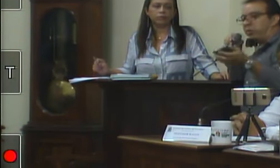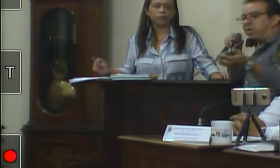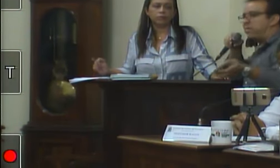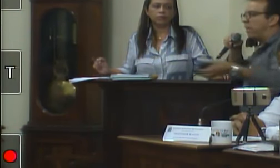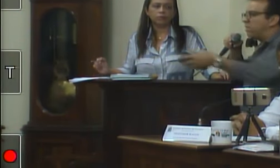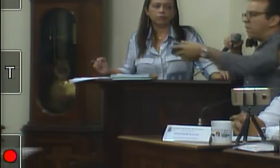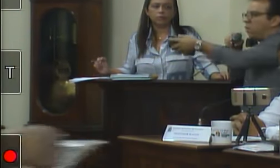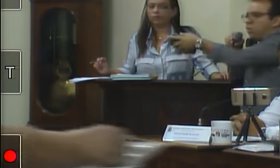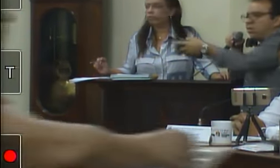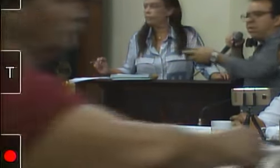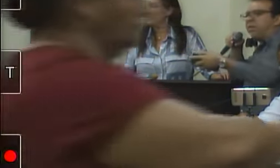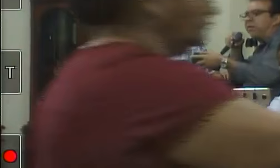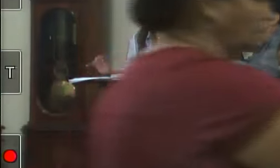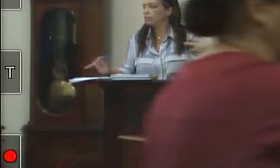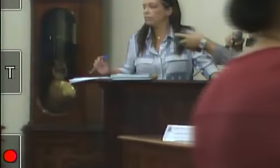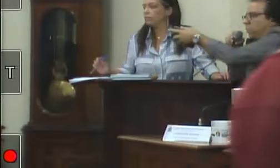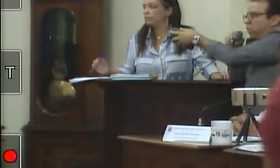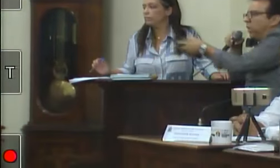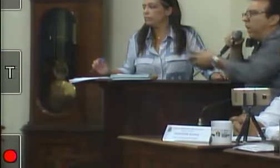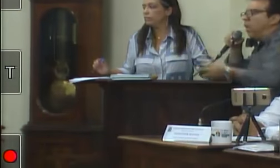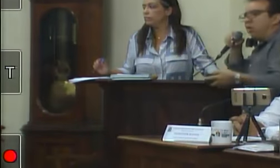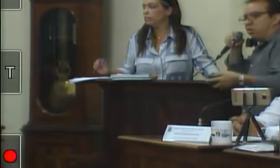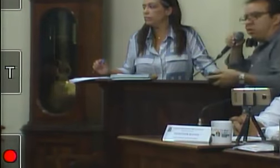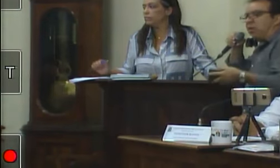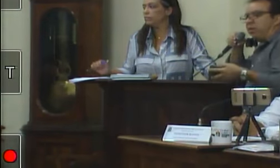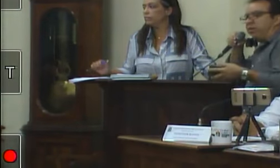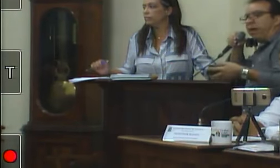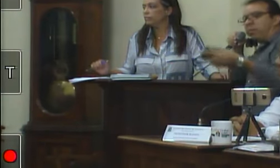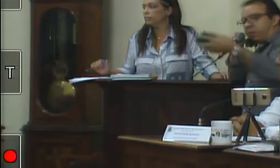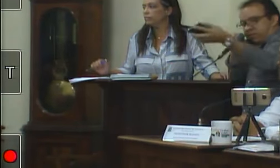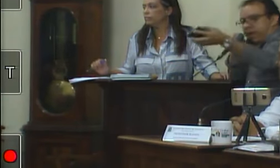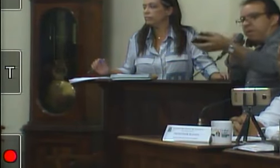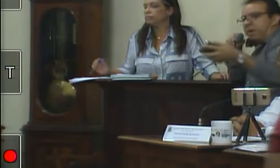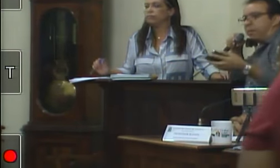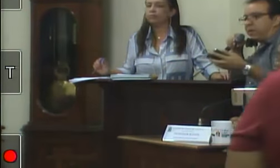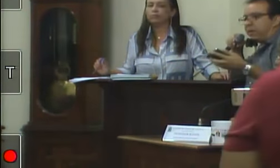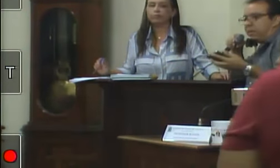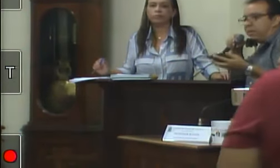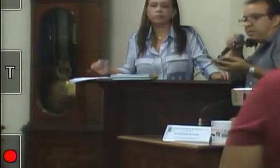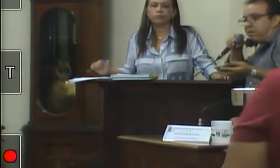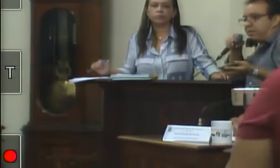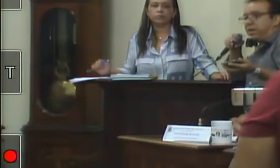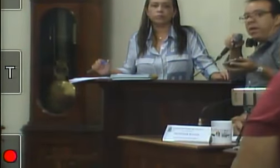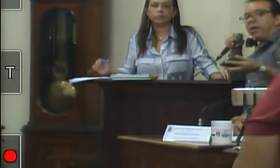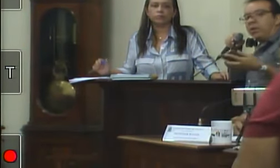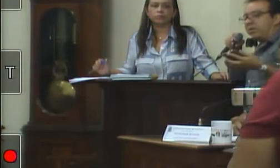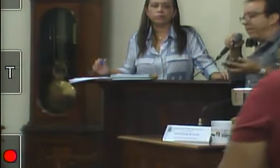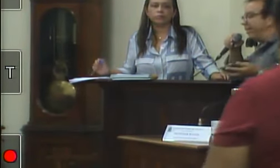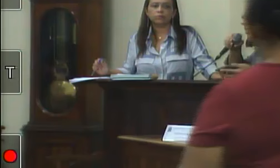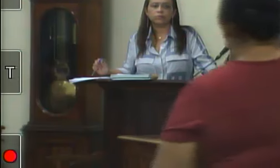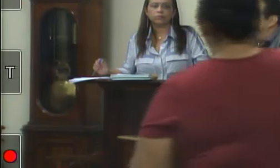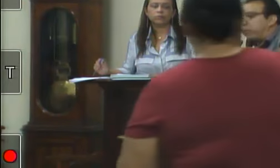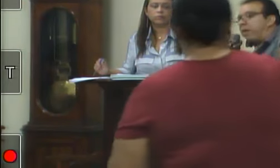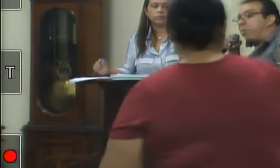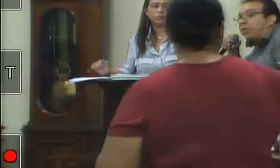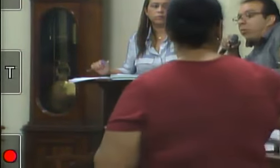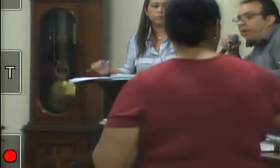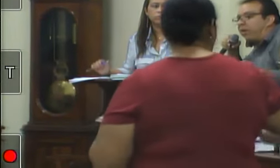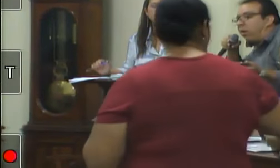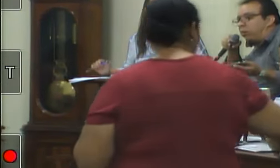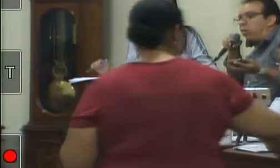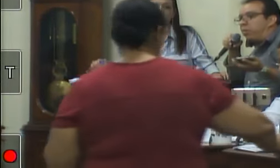do Ministério da Saúde. Nós até mostramos no dia lá que o Saulo esteve lá, eu posso até encaminhar a portaria para vocês. Então, assim, a gente não tem